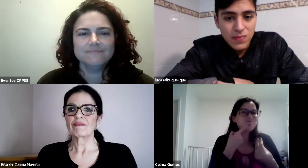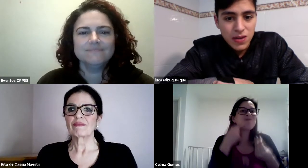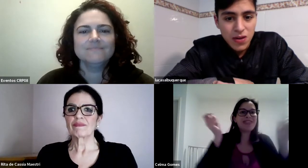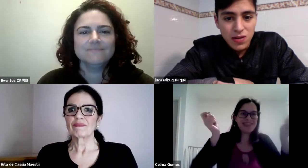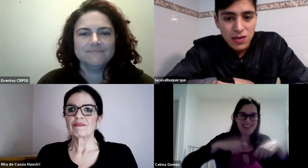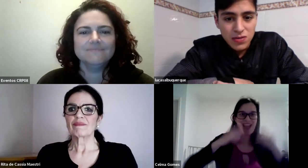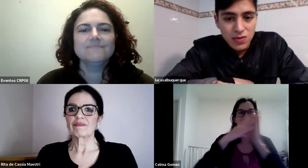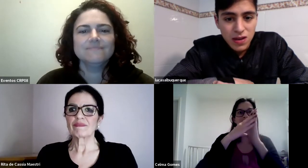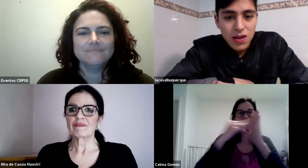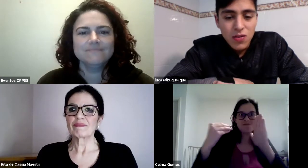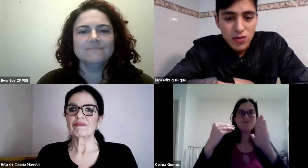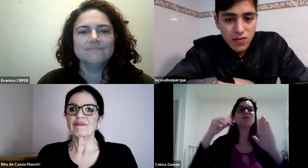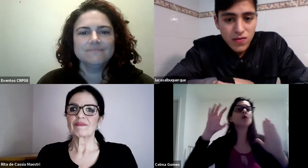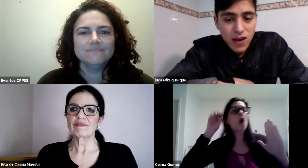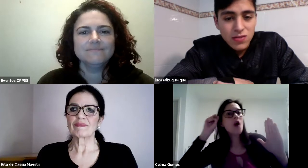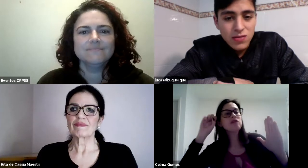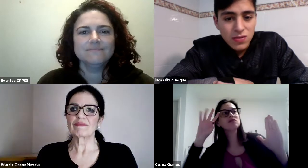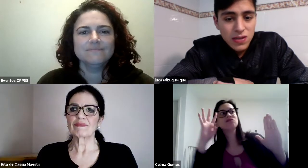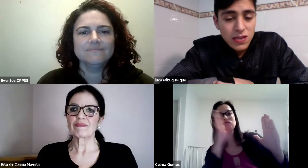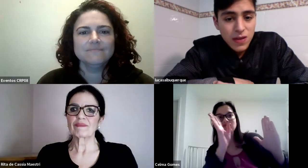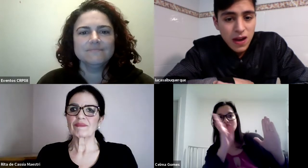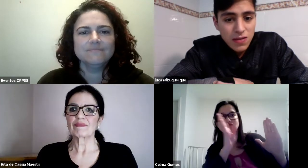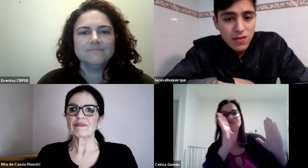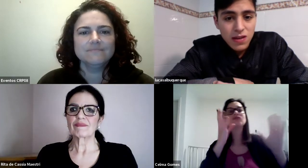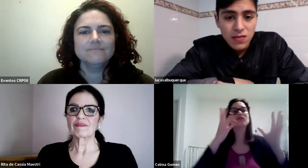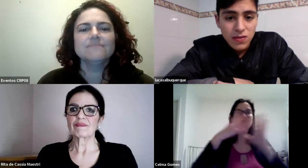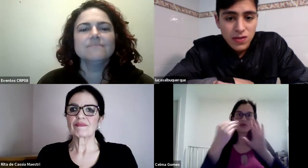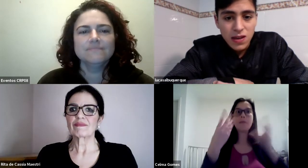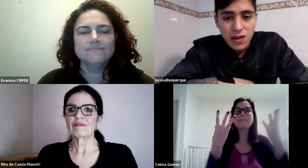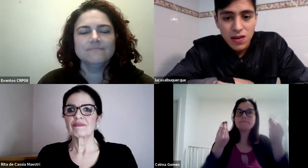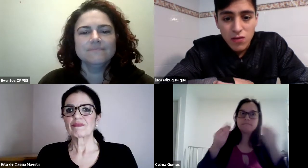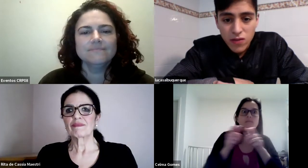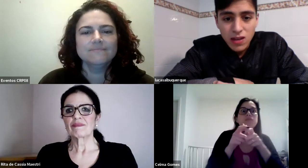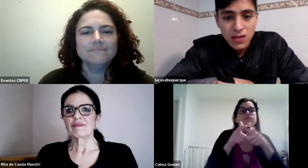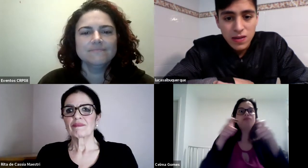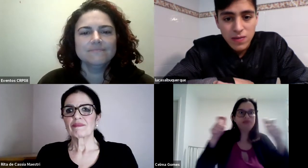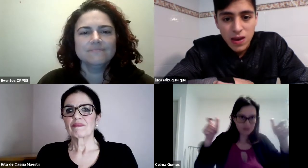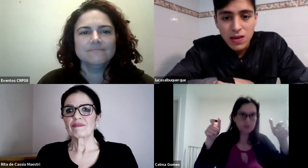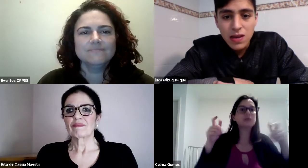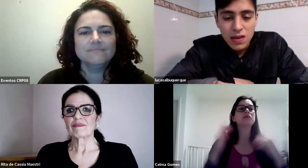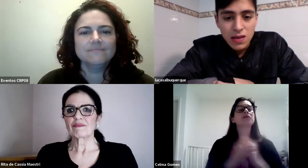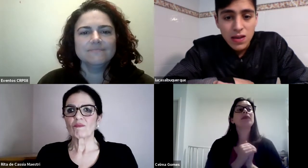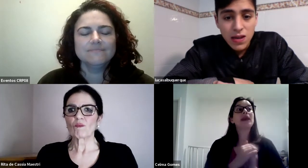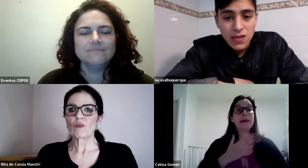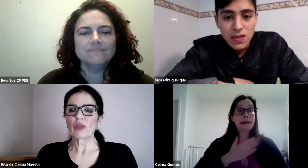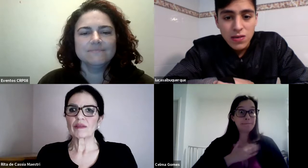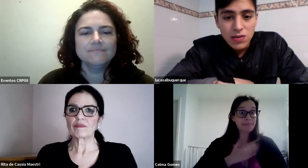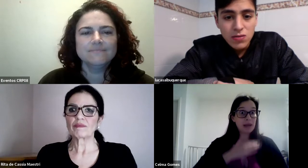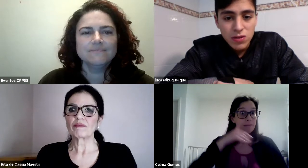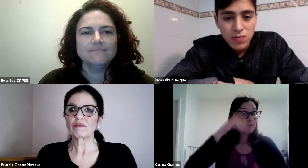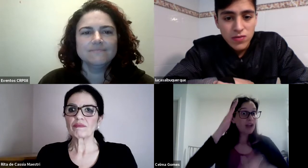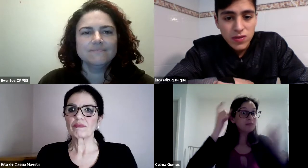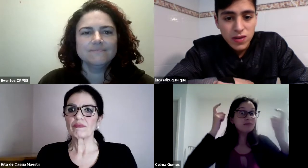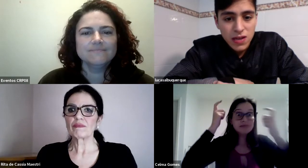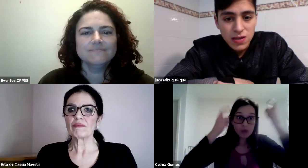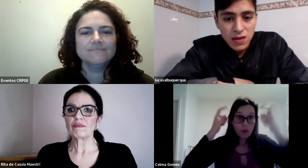primeira psicóloga surda, hoje vários surdos se inspiraram em você, né, ouvintes também, e cresceu esse número